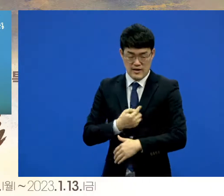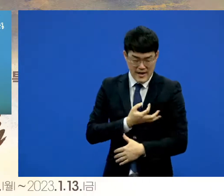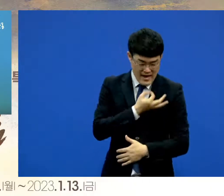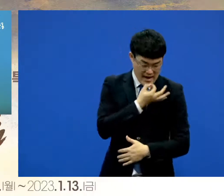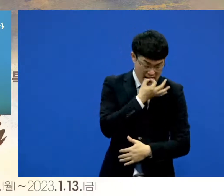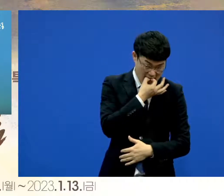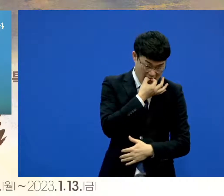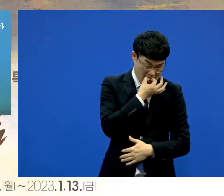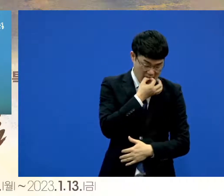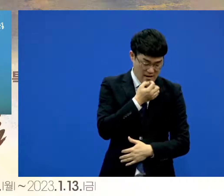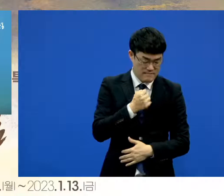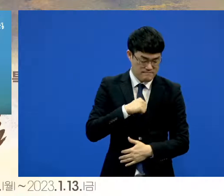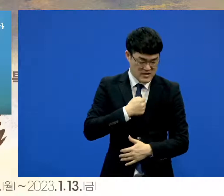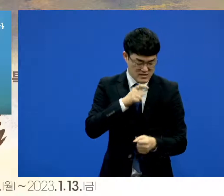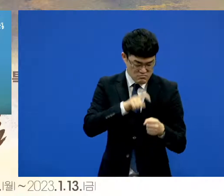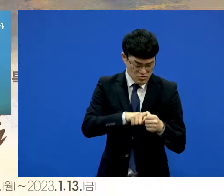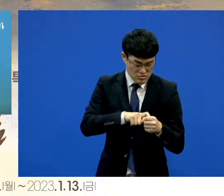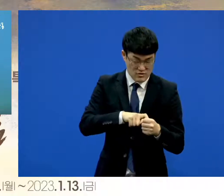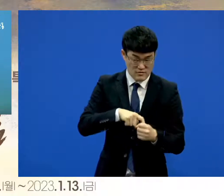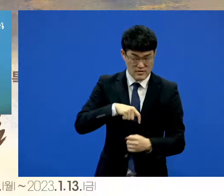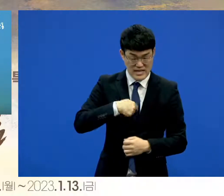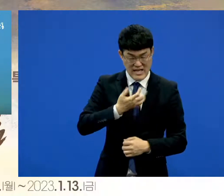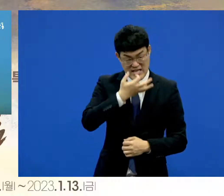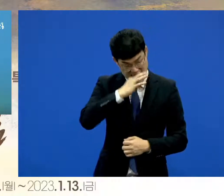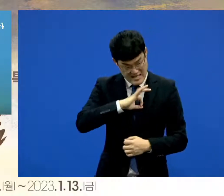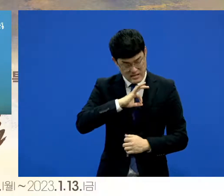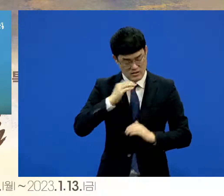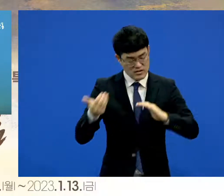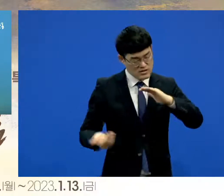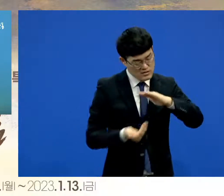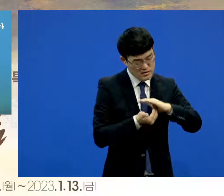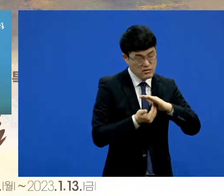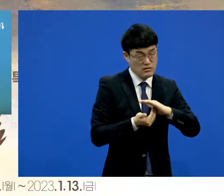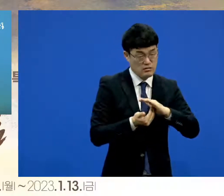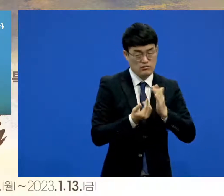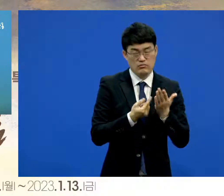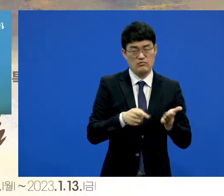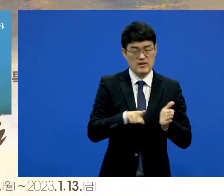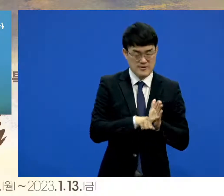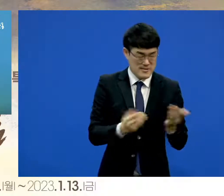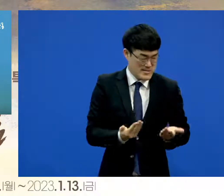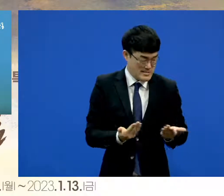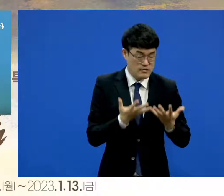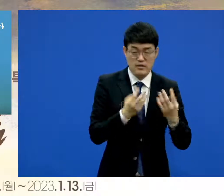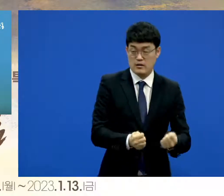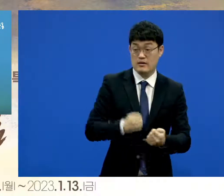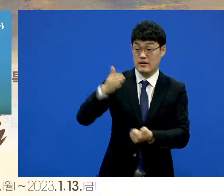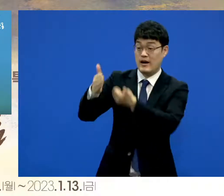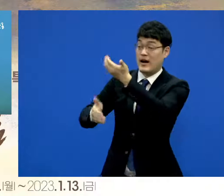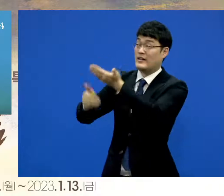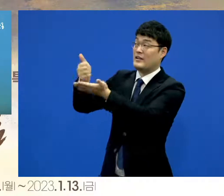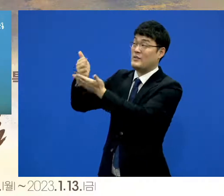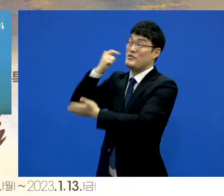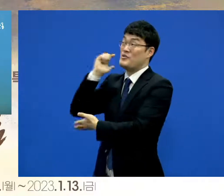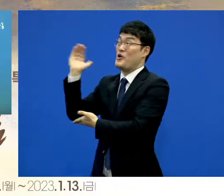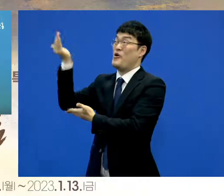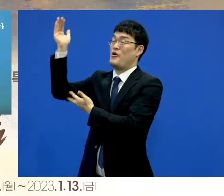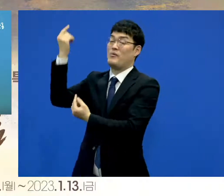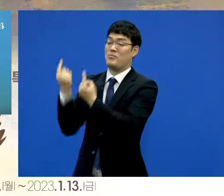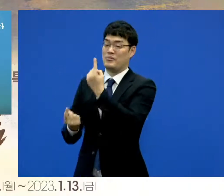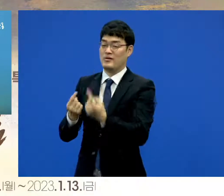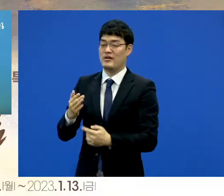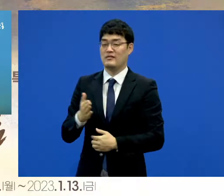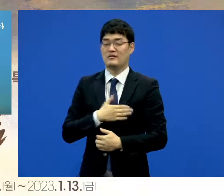비즈니스는 뭘까요? 자기의 이익입니다. 하나님의 영광보다 나의 영광이 고려되면 나의